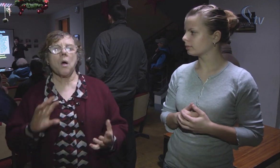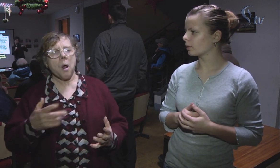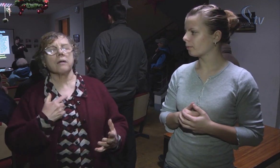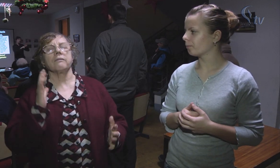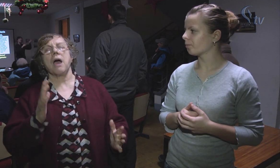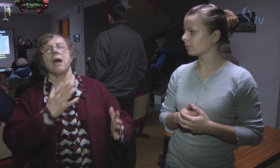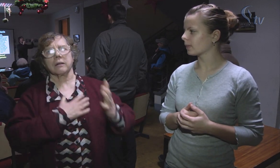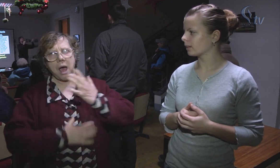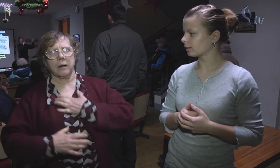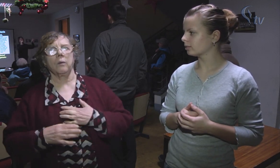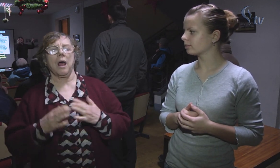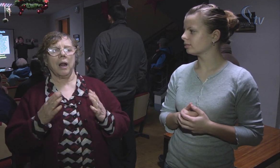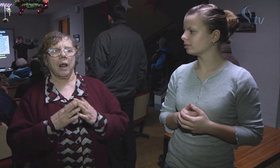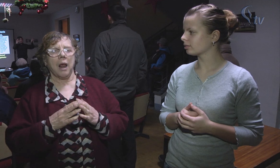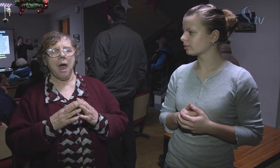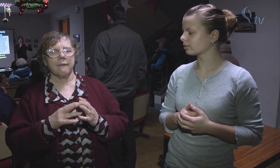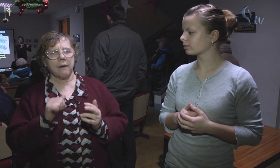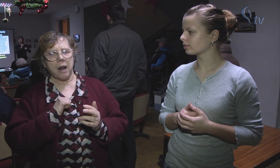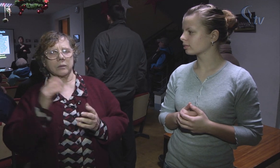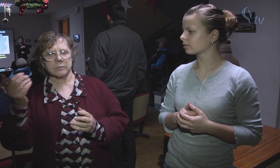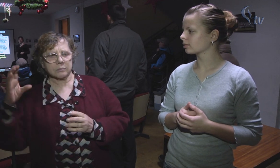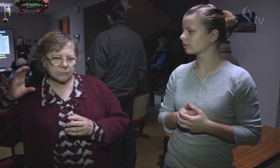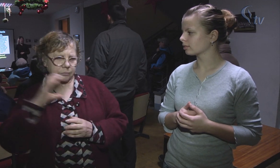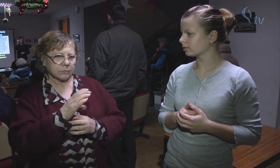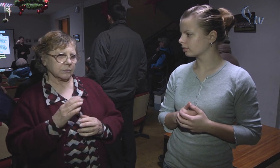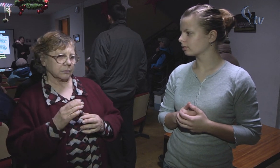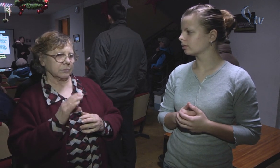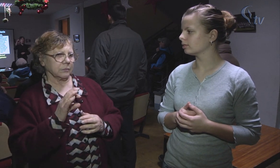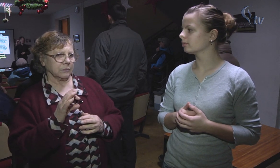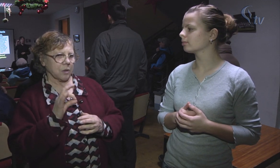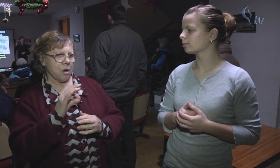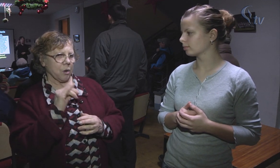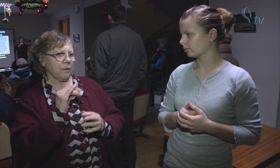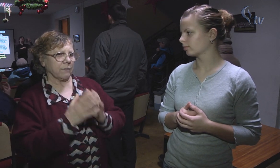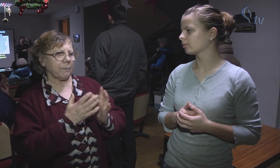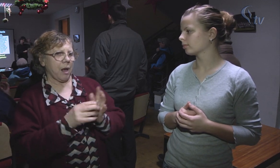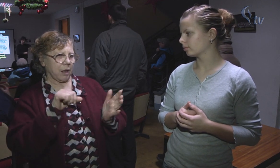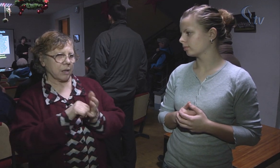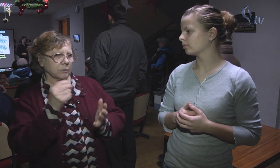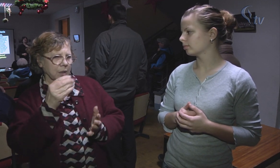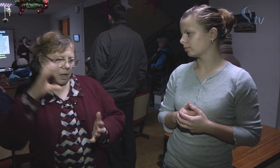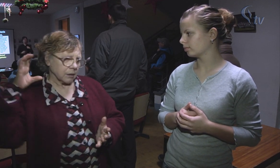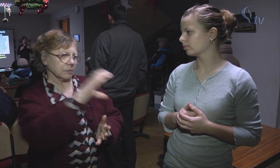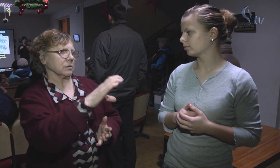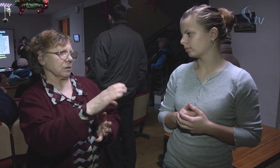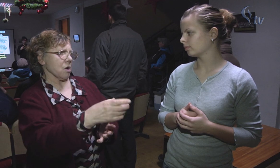No, mul oleks küll hea meel ja ma oleksin tänulik, kui linnavalitsus eraldaks raha ka viipekeele tõlkide OÜ-le.